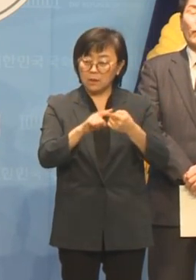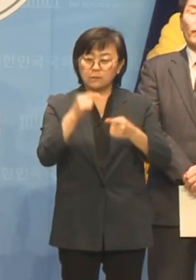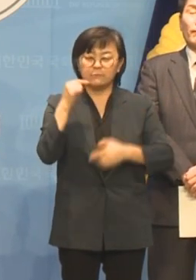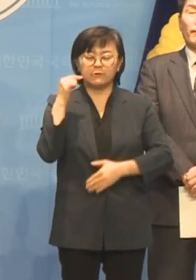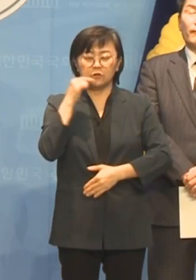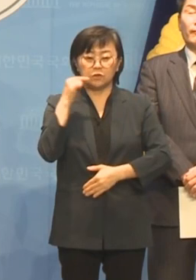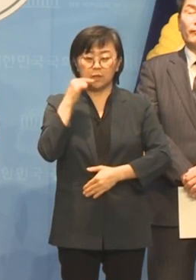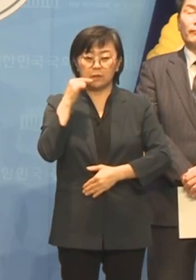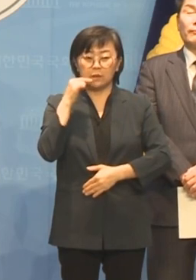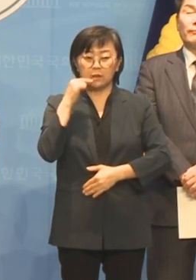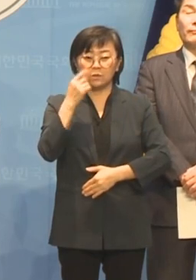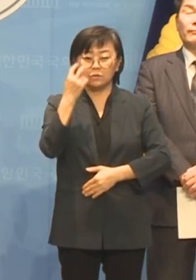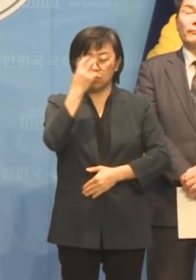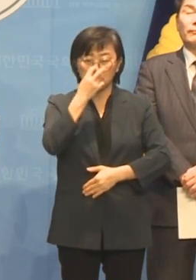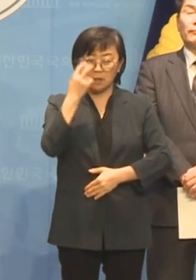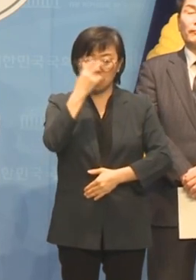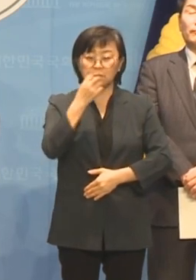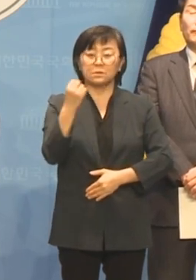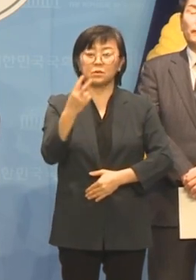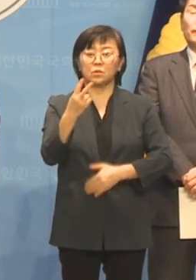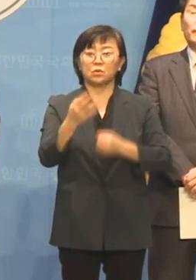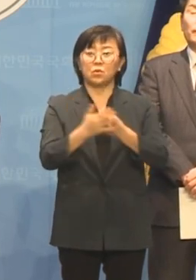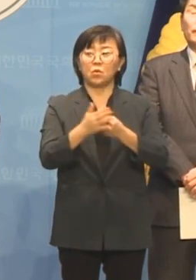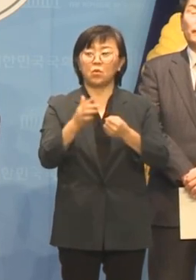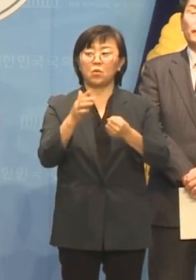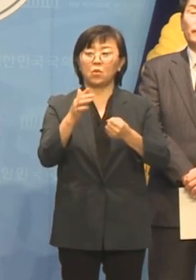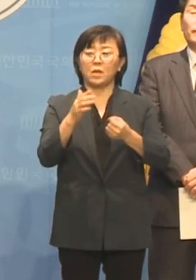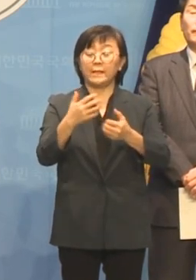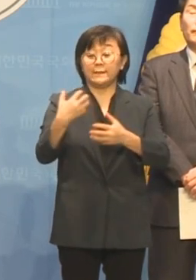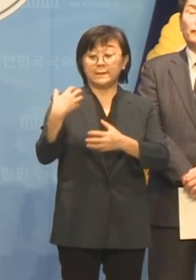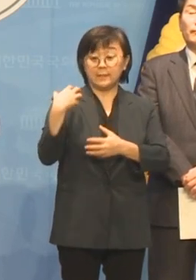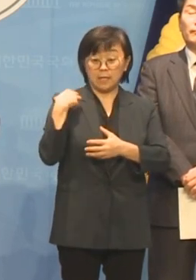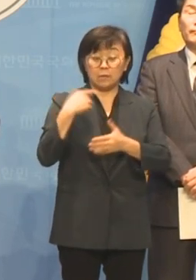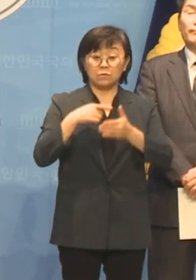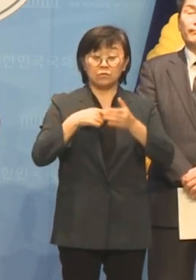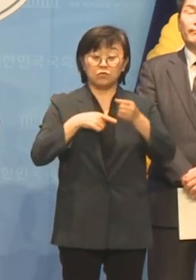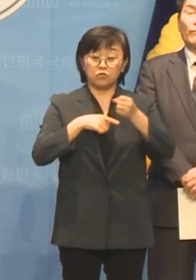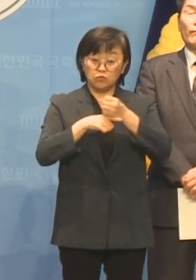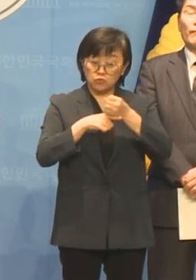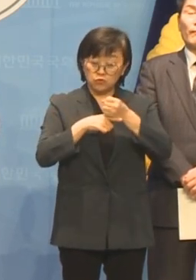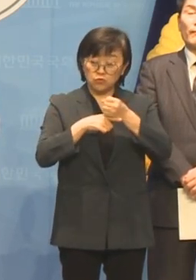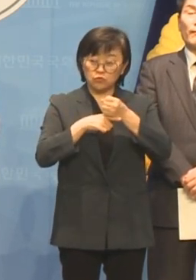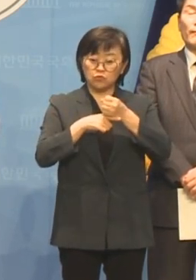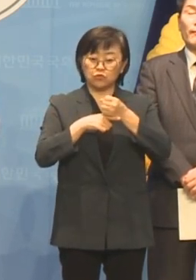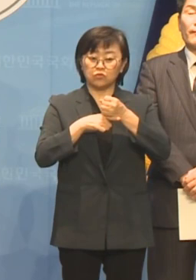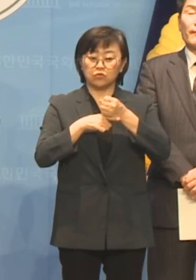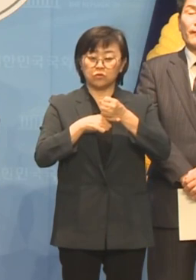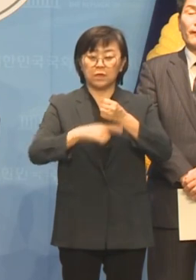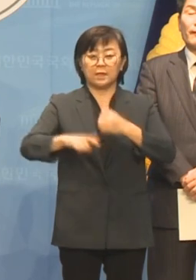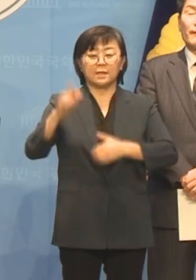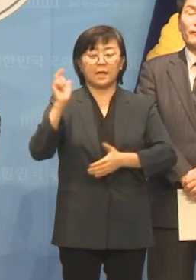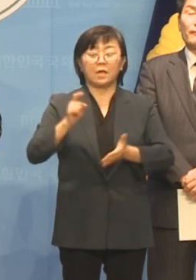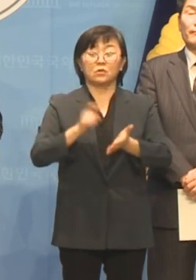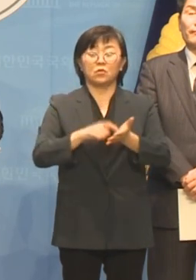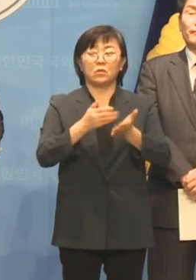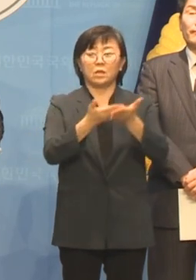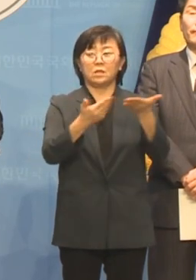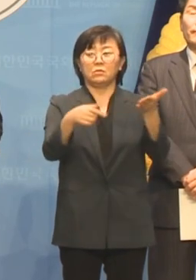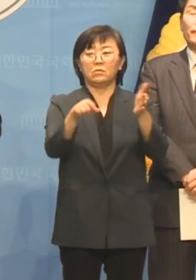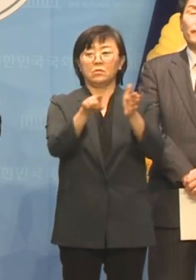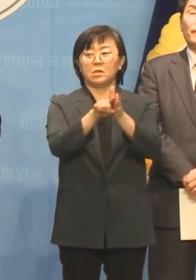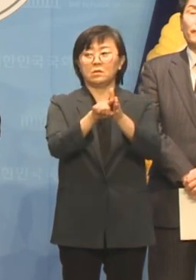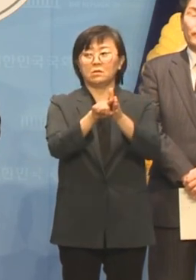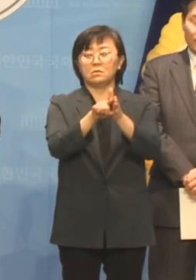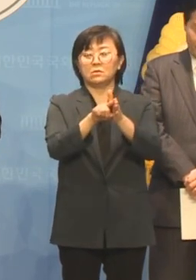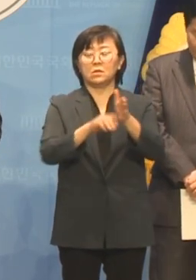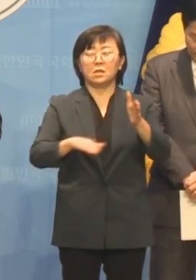철저한 조사와 그리고 거기에 따른 책임 추궁, 이런 것들을 강력하게 촉구하기 위해서